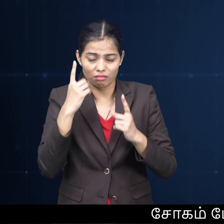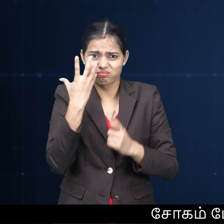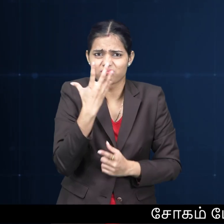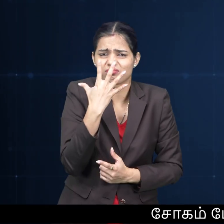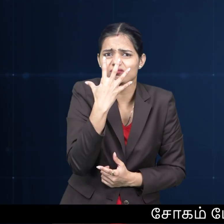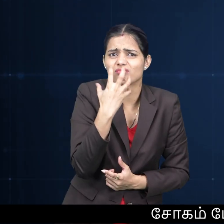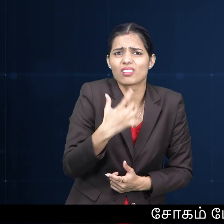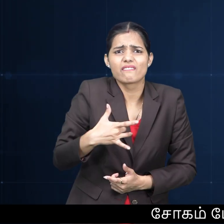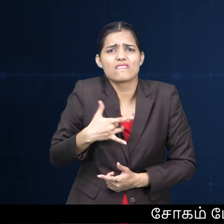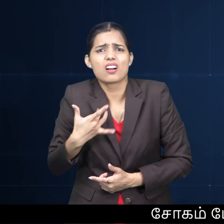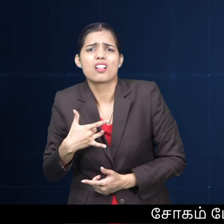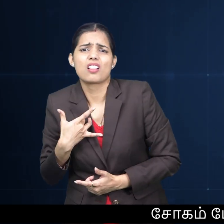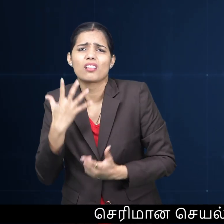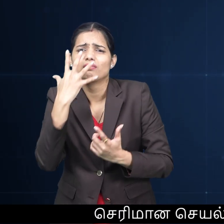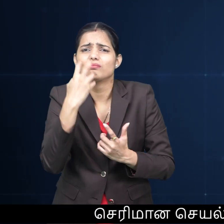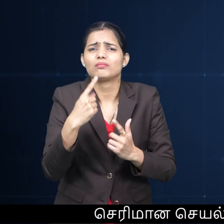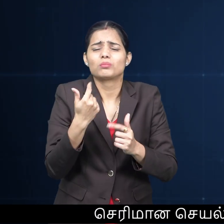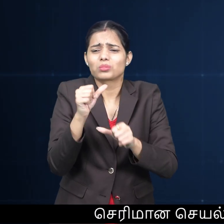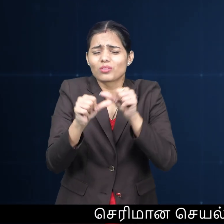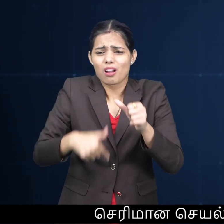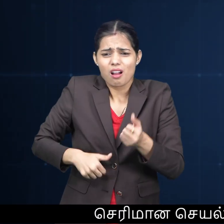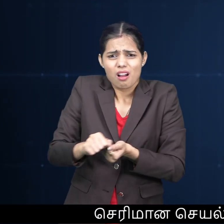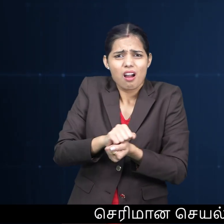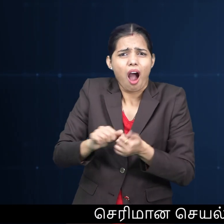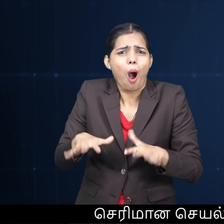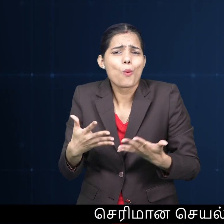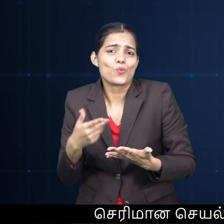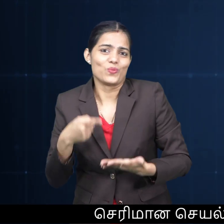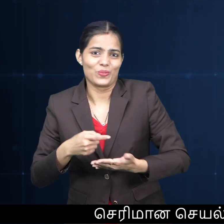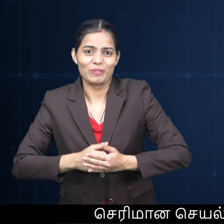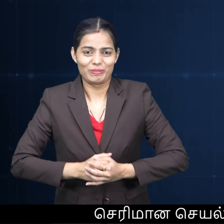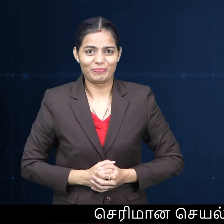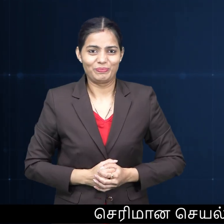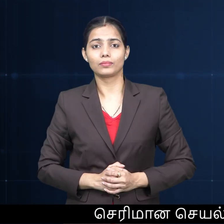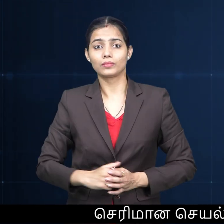சோகம் போன்ற உணர்ச்சிகள் செரிமான செயல்முறையை மெதுவாக்கின.